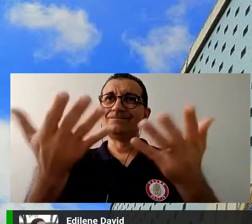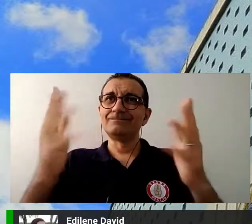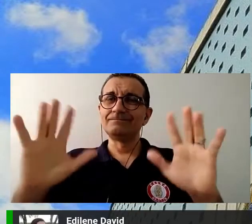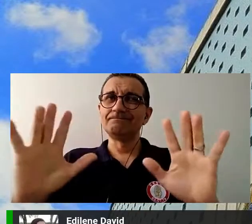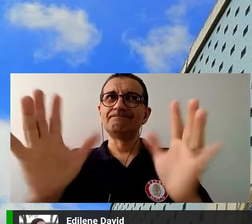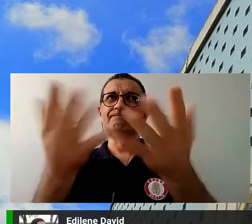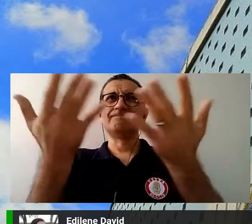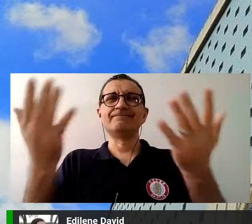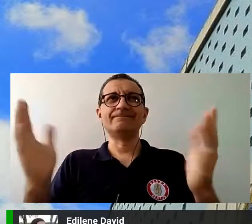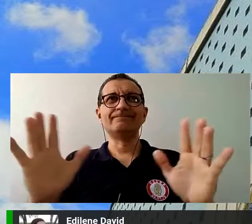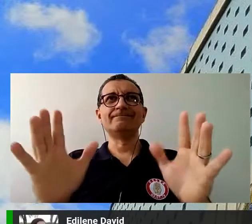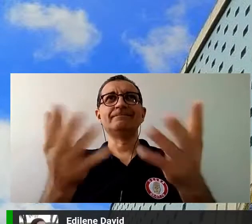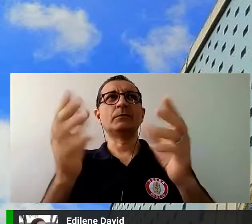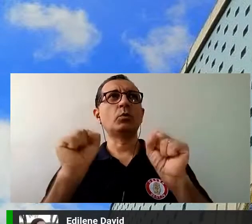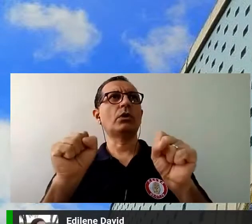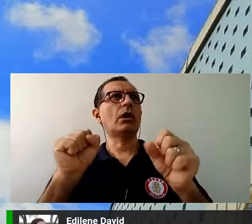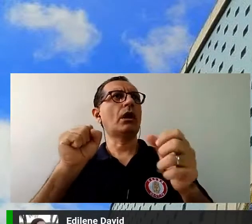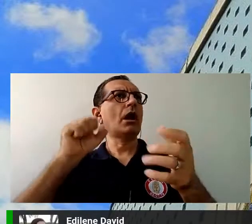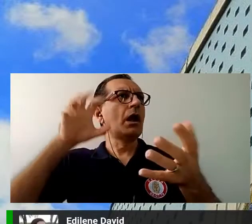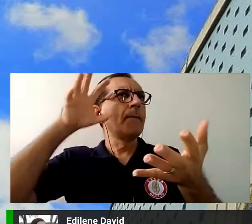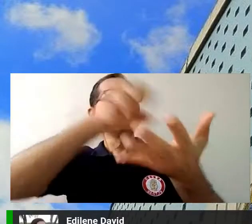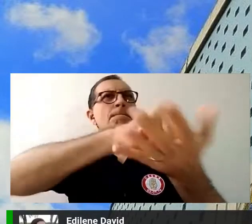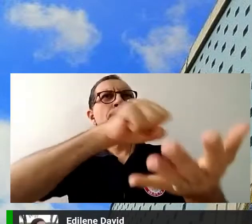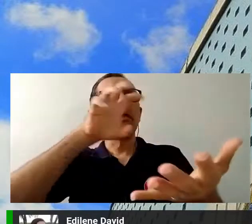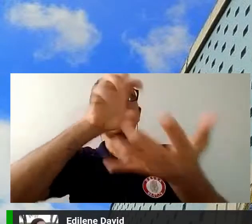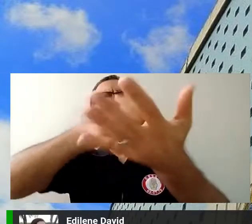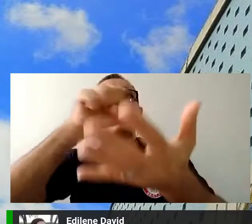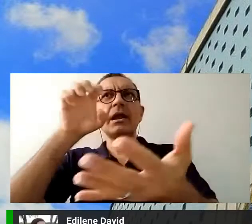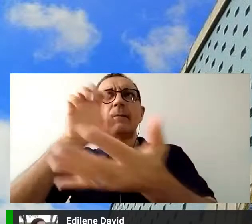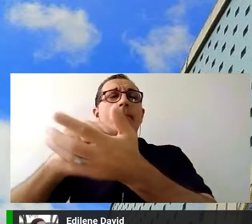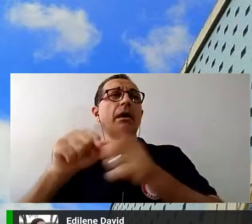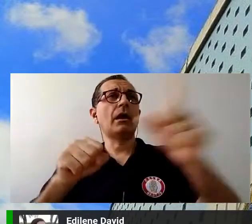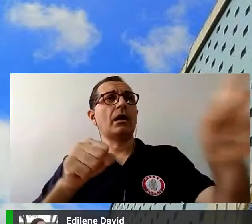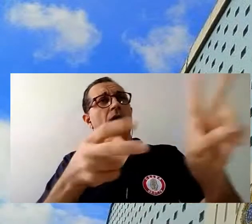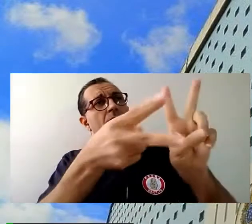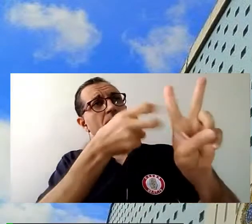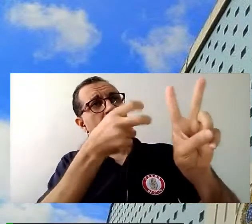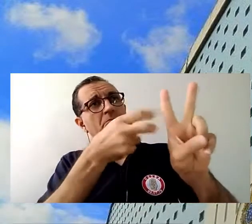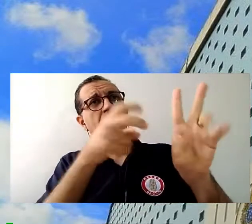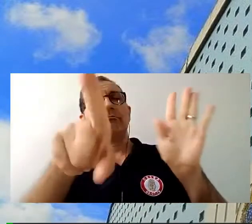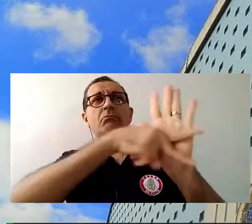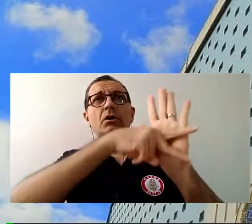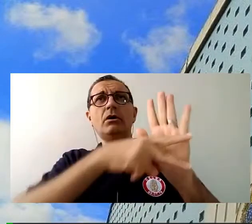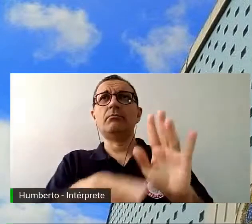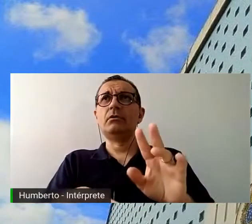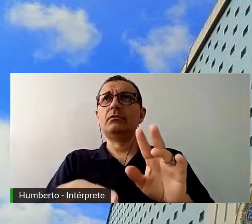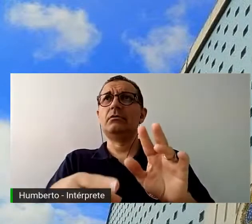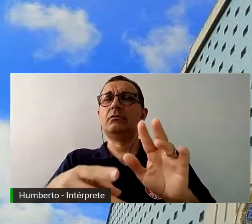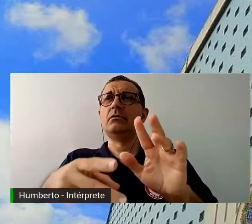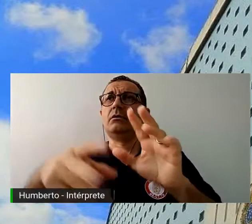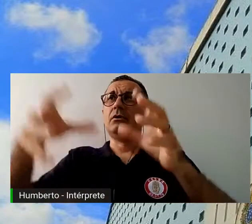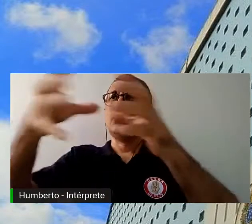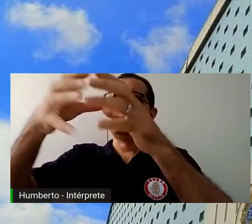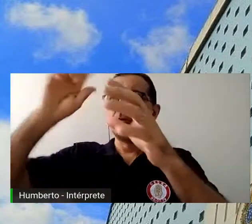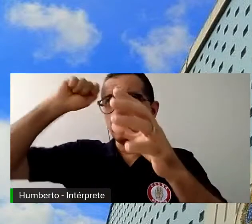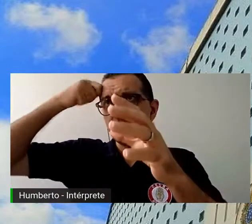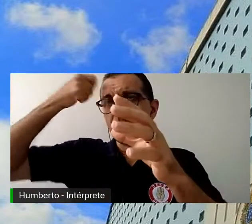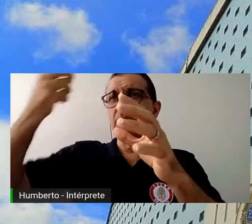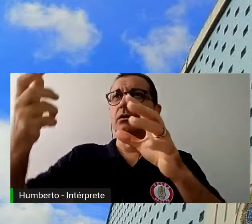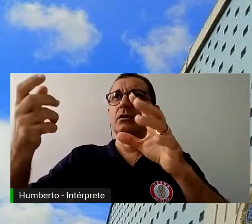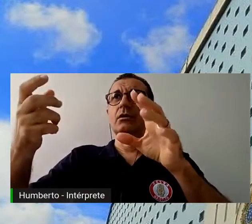dos quilombolas, sobre as terras dos indígenas, sobre as terras das populações do campo que já